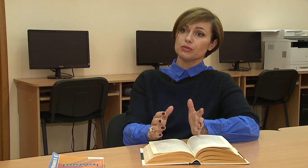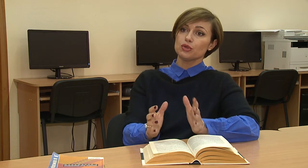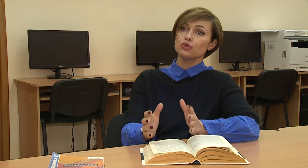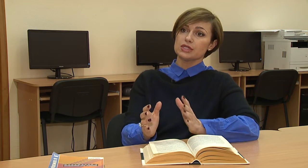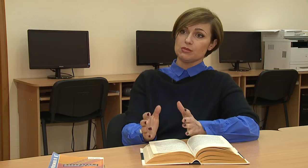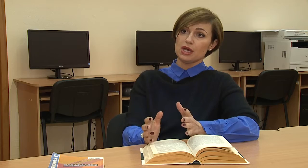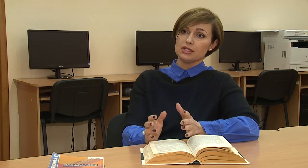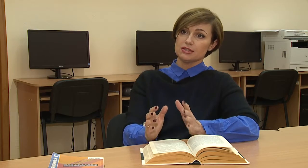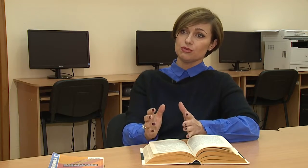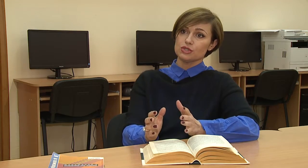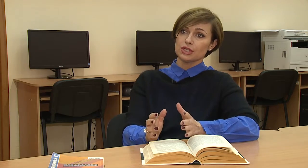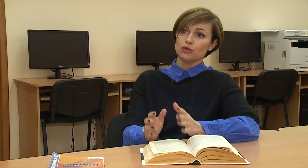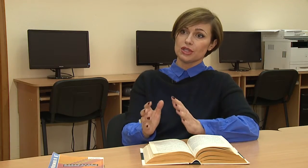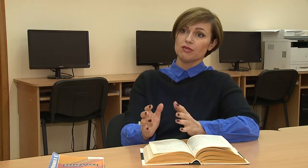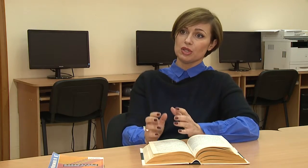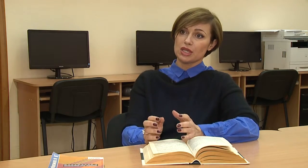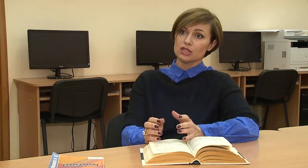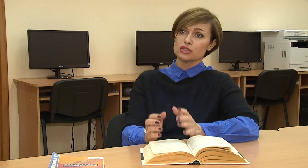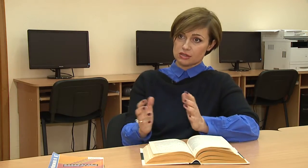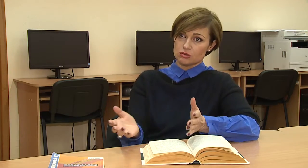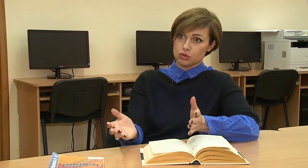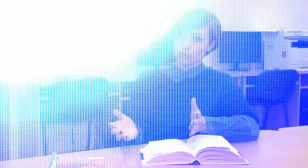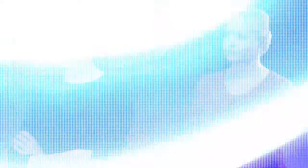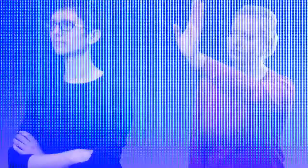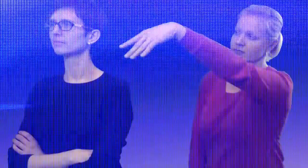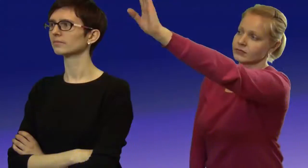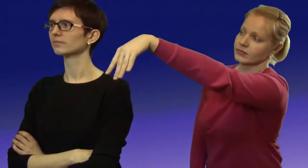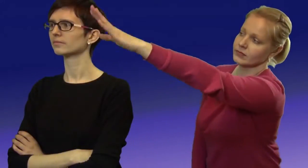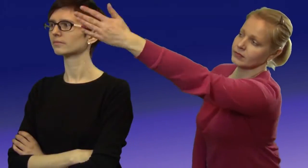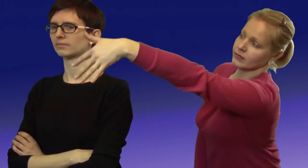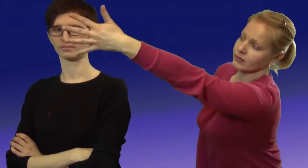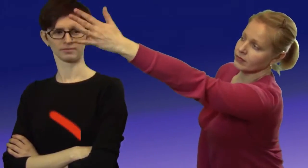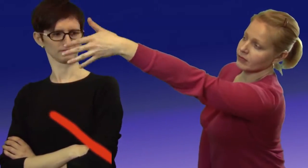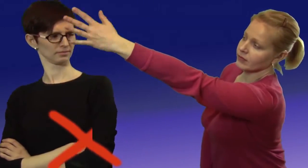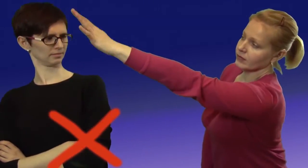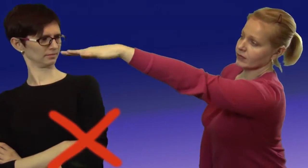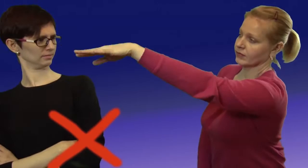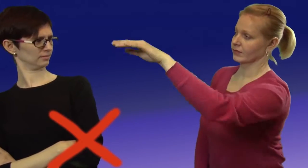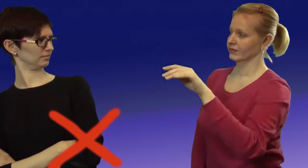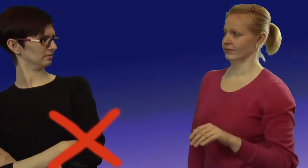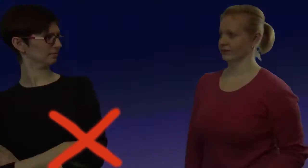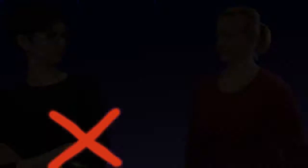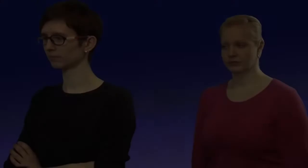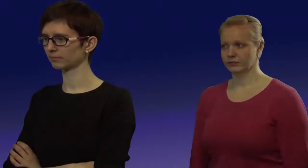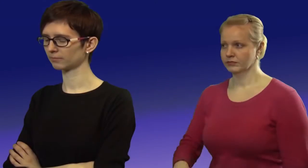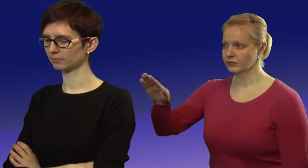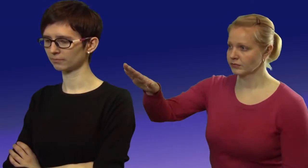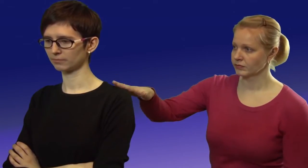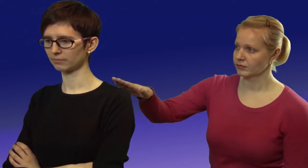берут на себя те функции, которые не выполняет слух. Несмотря на то, что люди с нарушением слуха в силу своей физиологии не могут